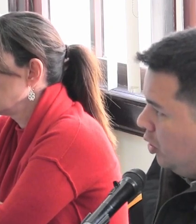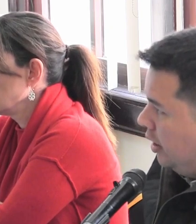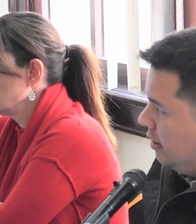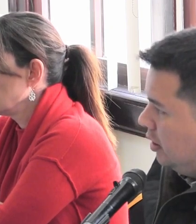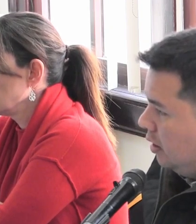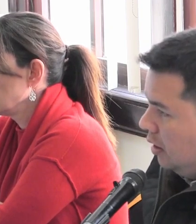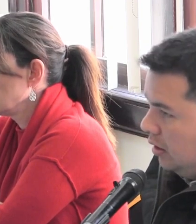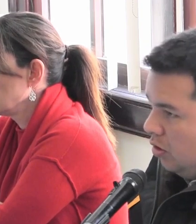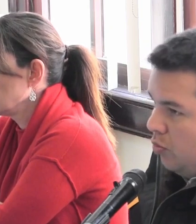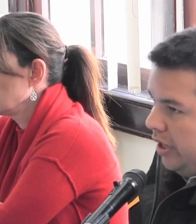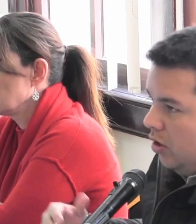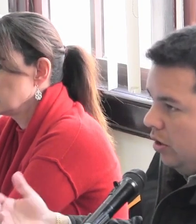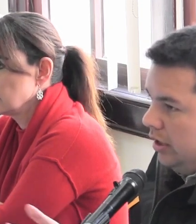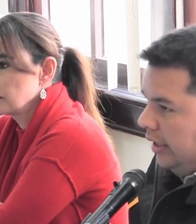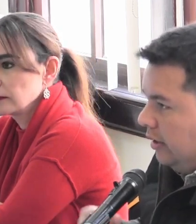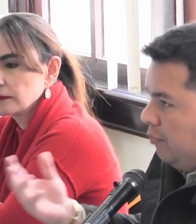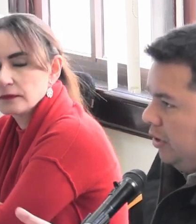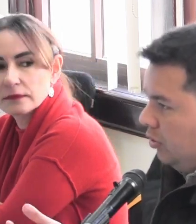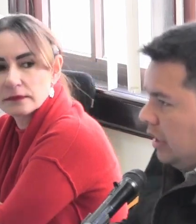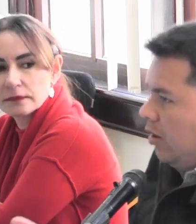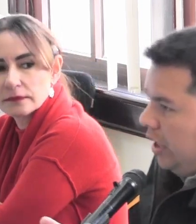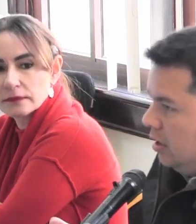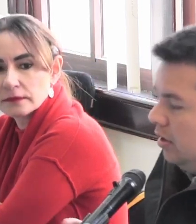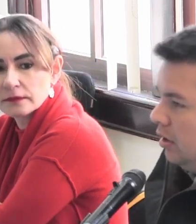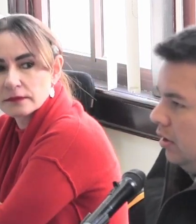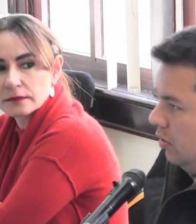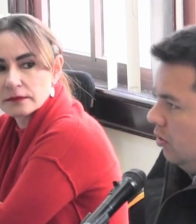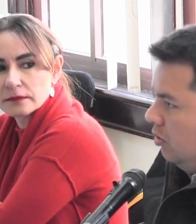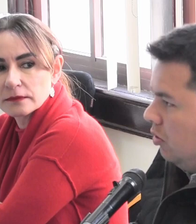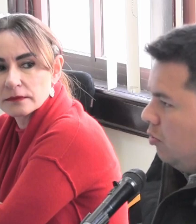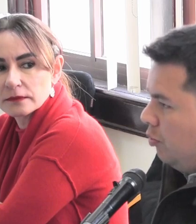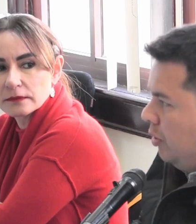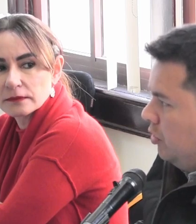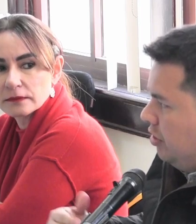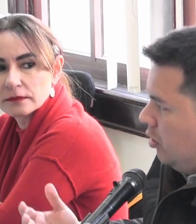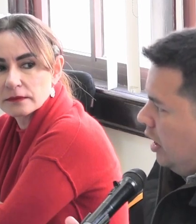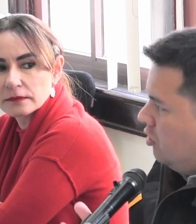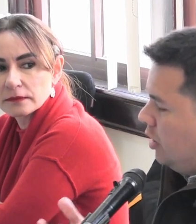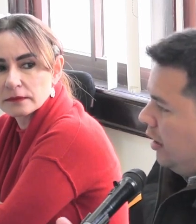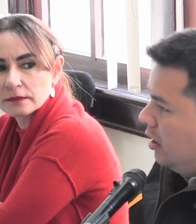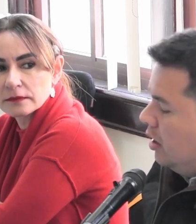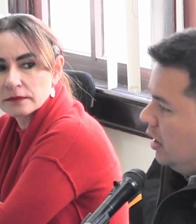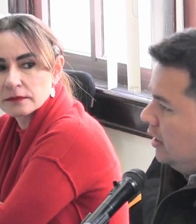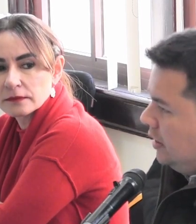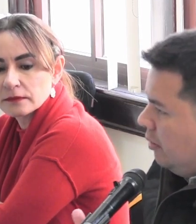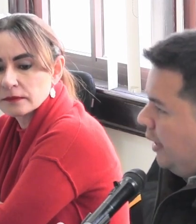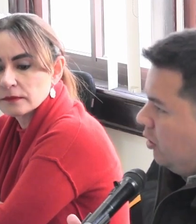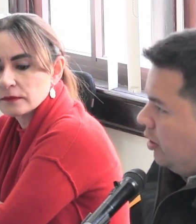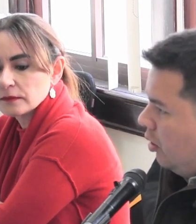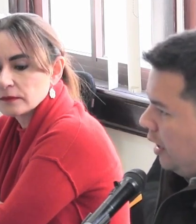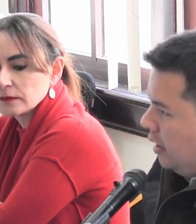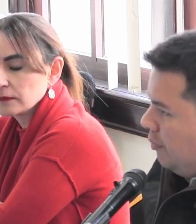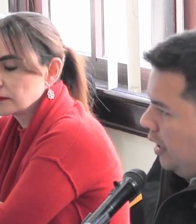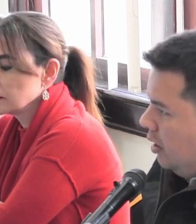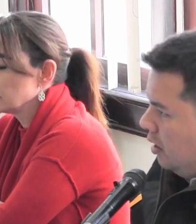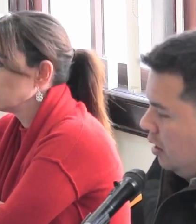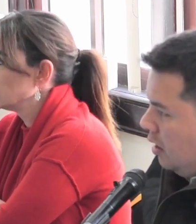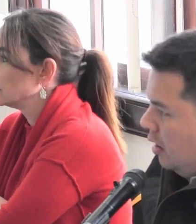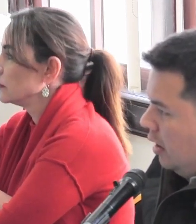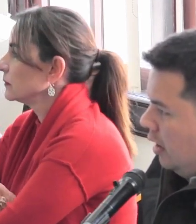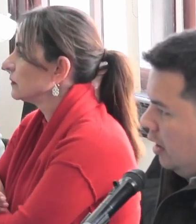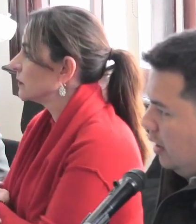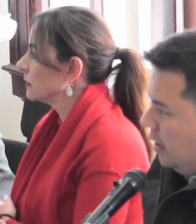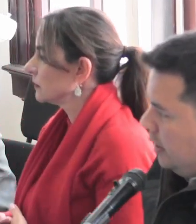buenas opiniones de cómo hay que conectar Tepito y Tláhuac, ¿no? O cómo podemos desarrollar la ciudad. Sin embargo, creo que